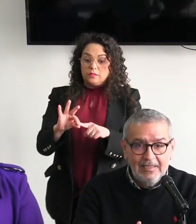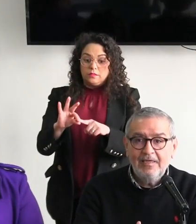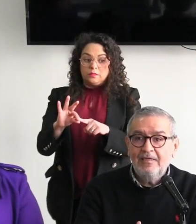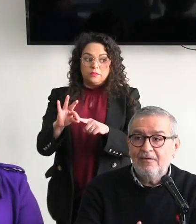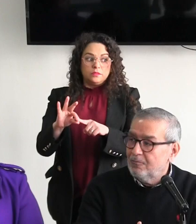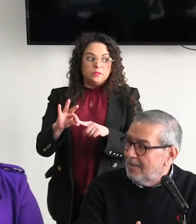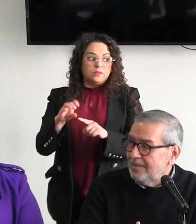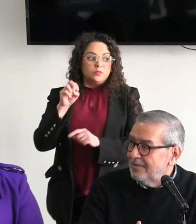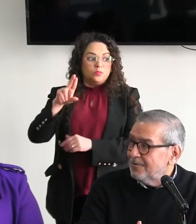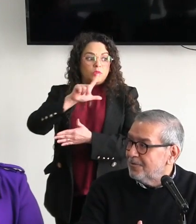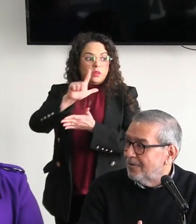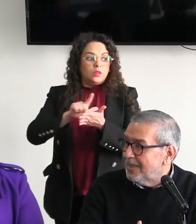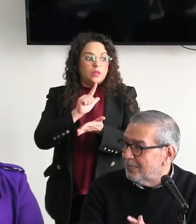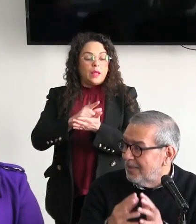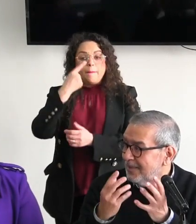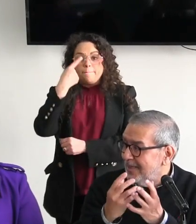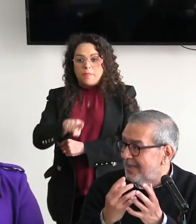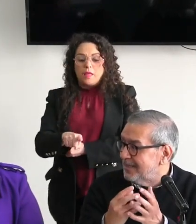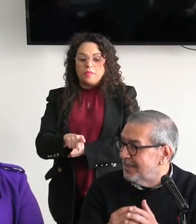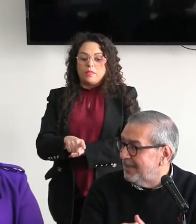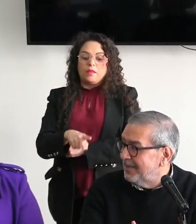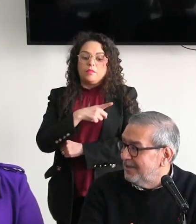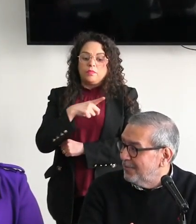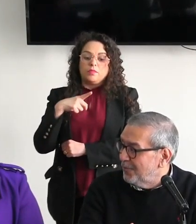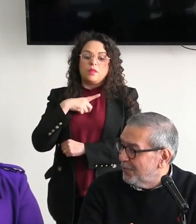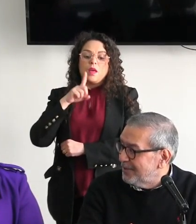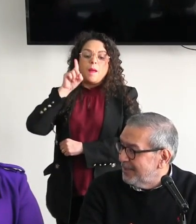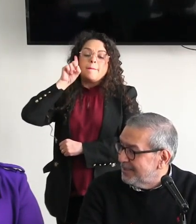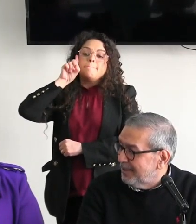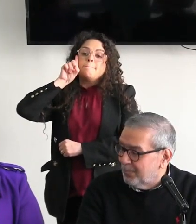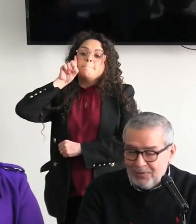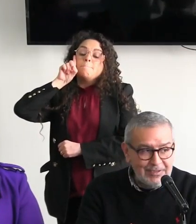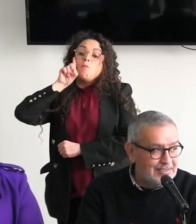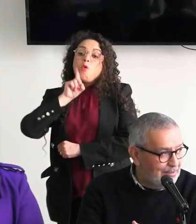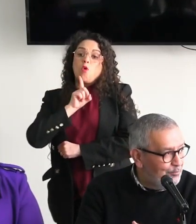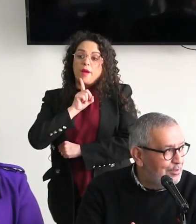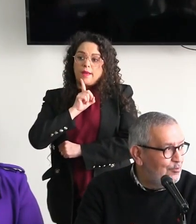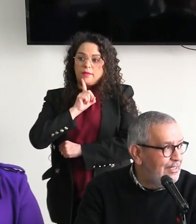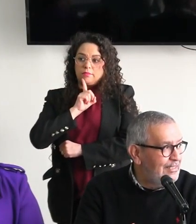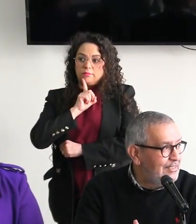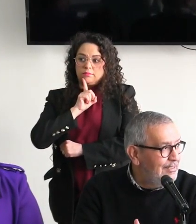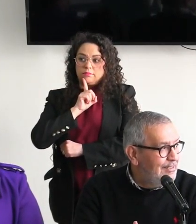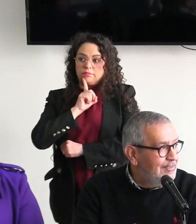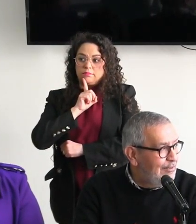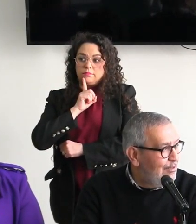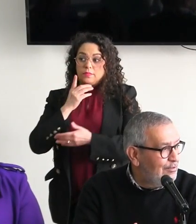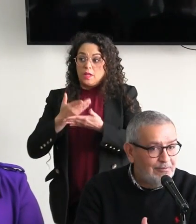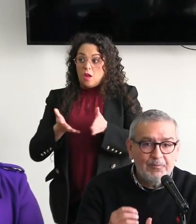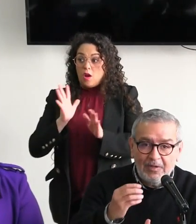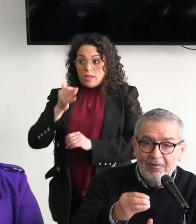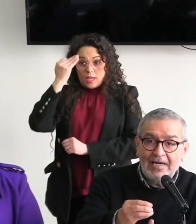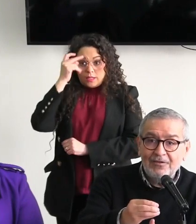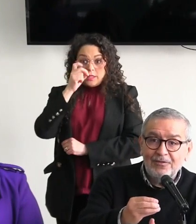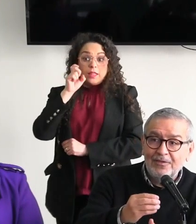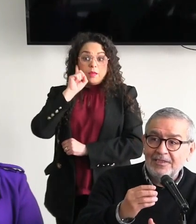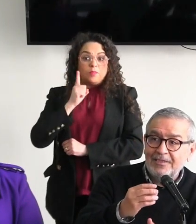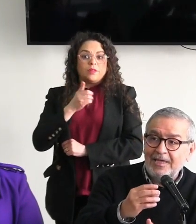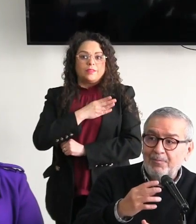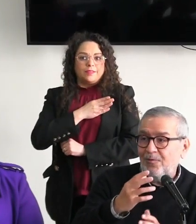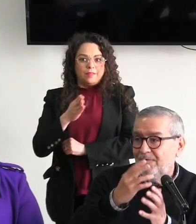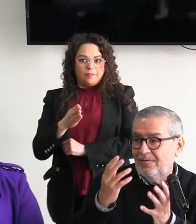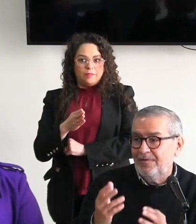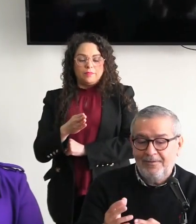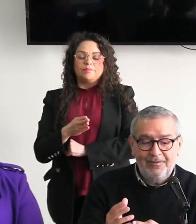por ley, lo cual nos congratula que haya esta congruencia de tiempos, es tiempo de mujeres, de acuerdo, pero ahora no solo